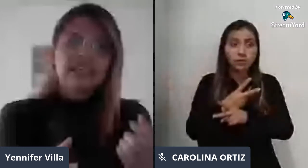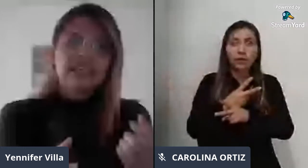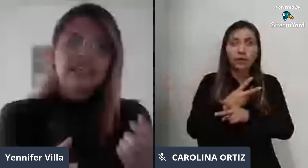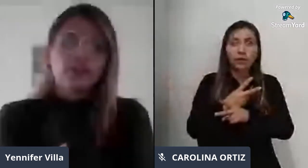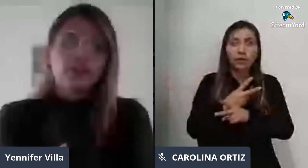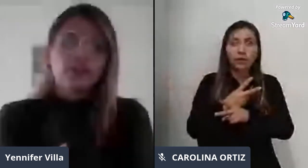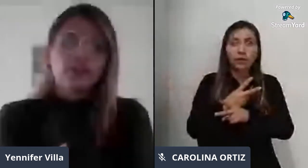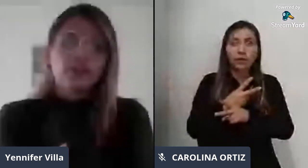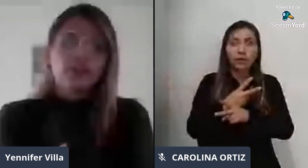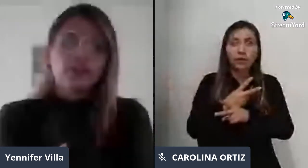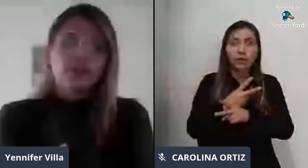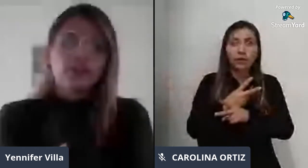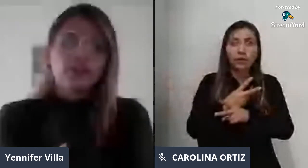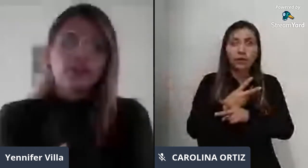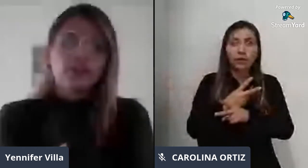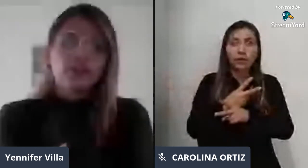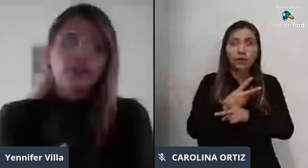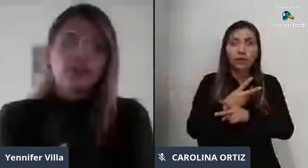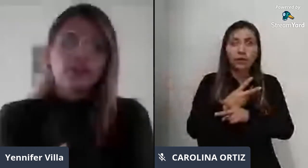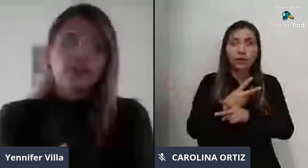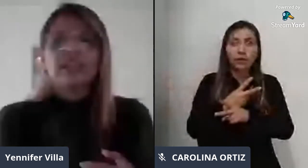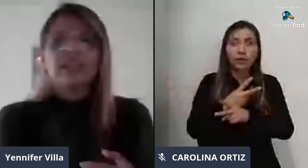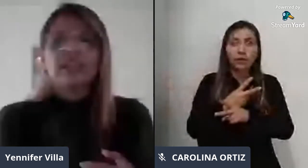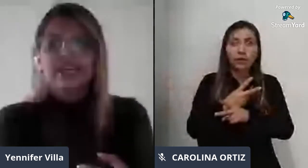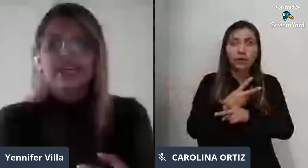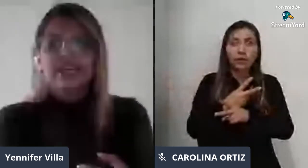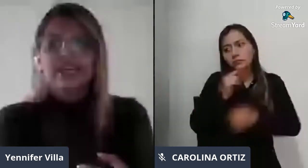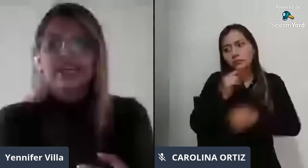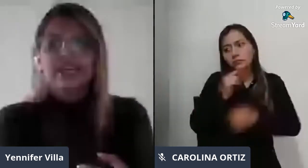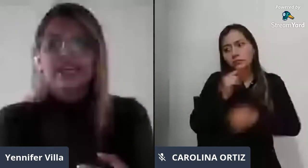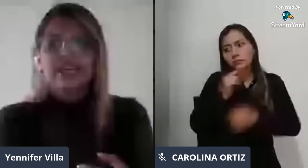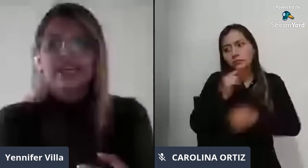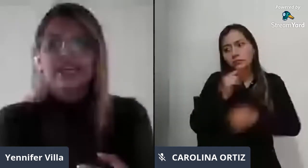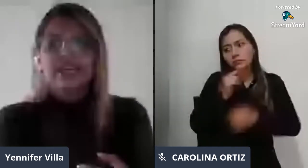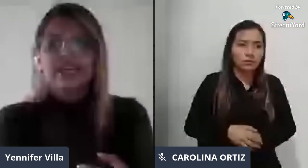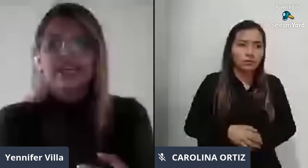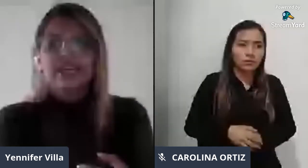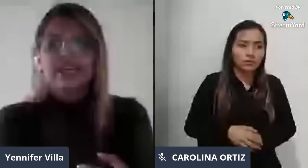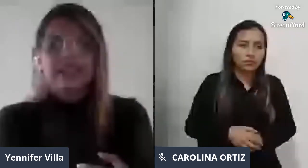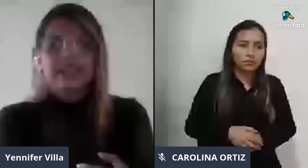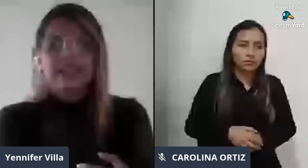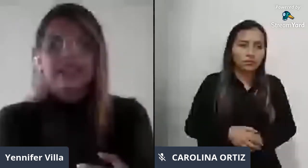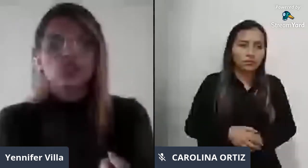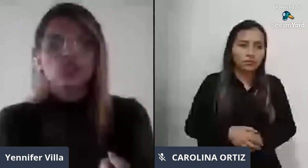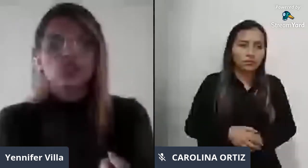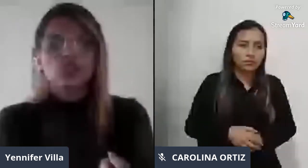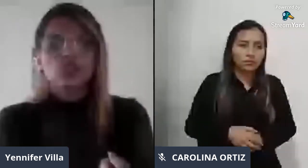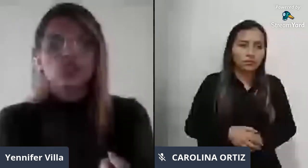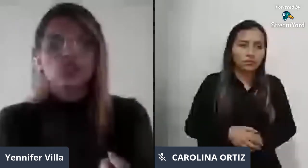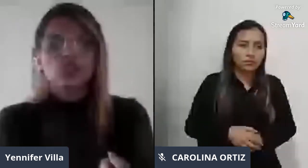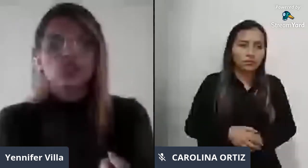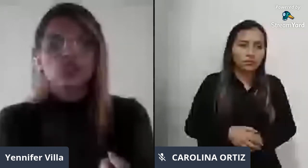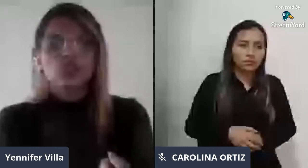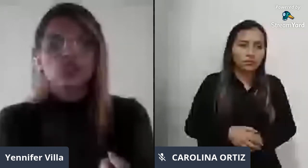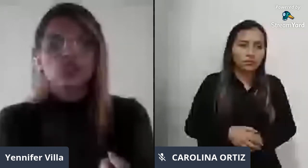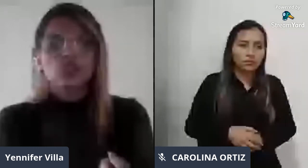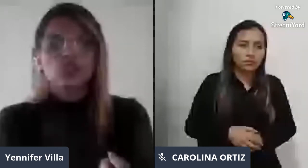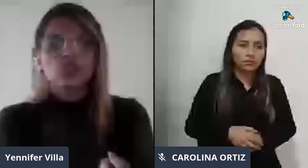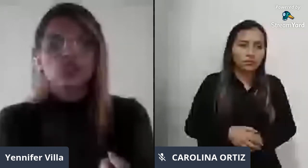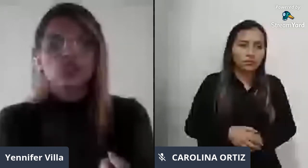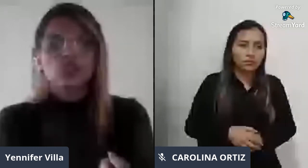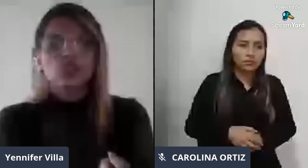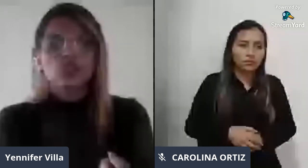callada. También quisiera reconocer con mucho dolor, mucha sensación de